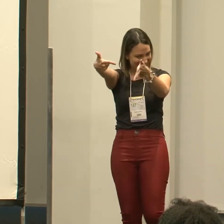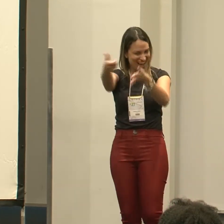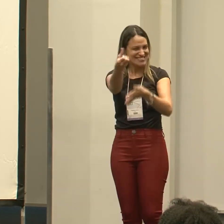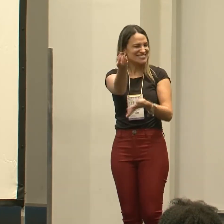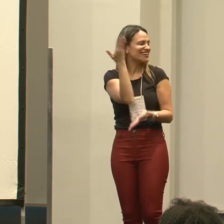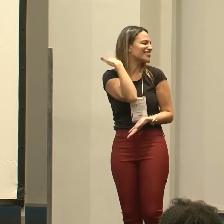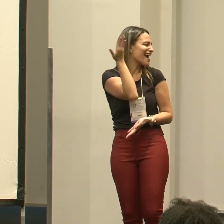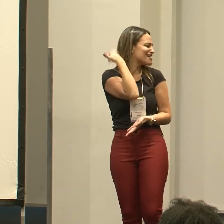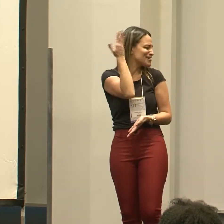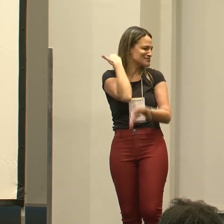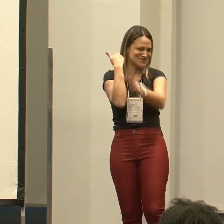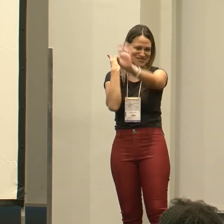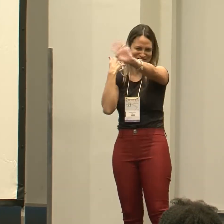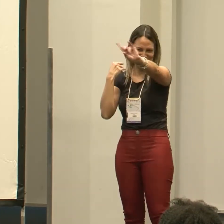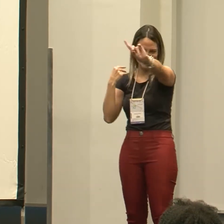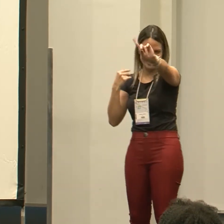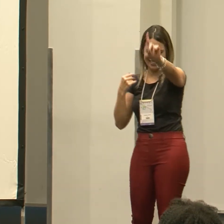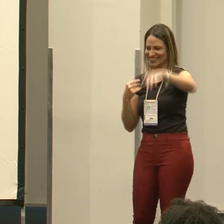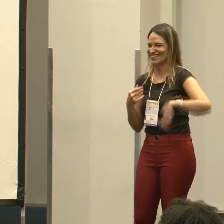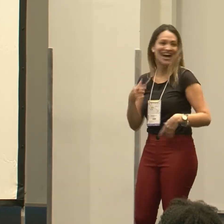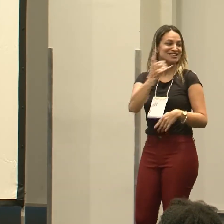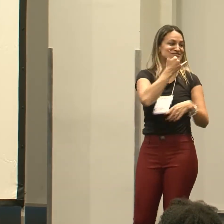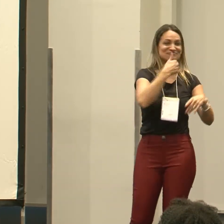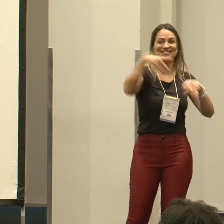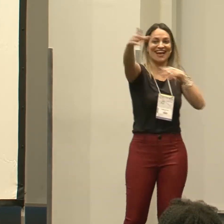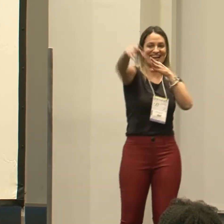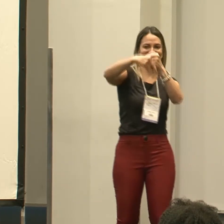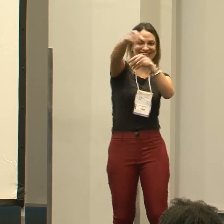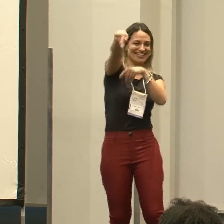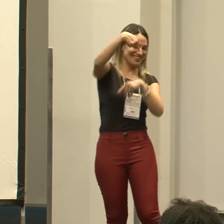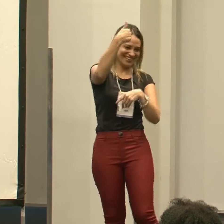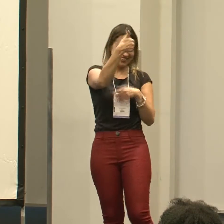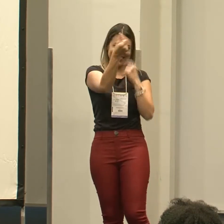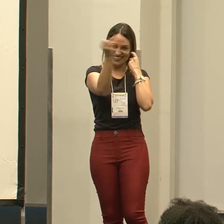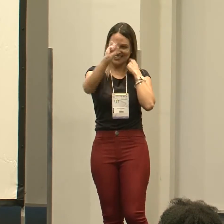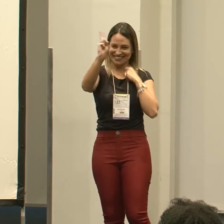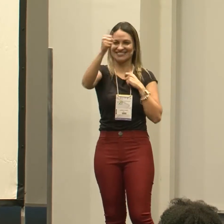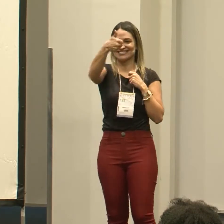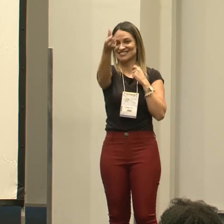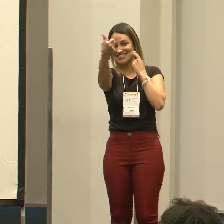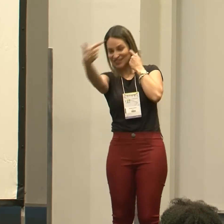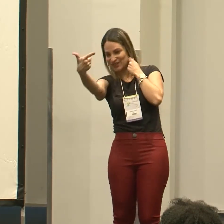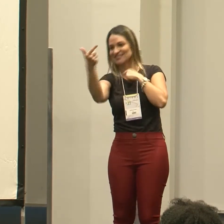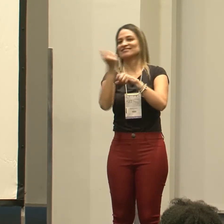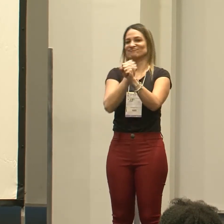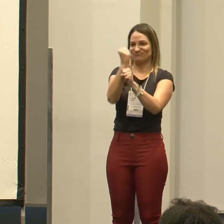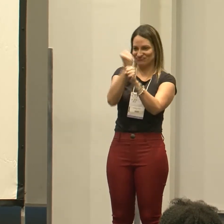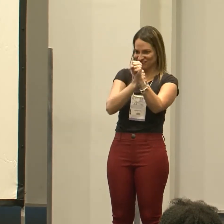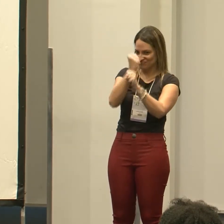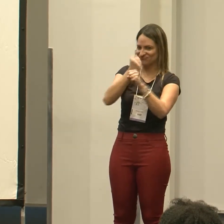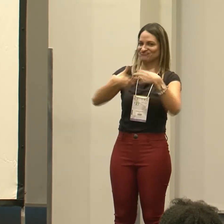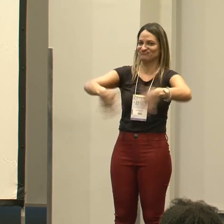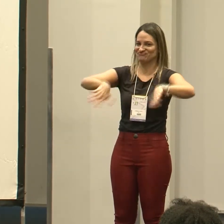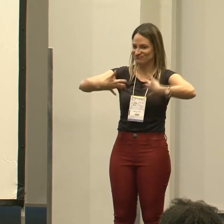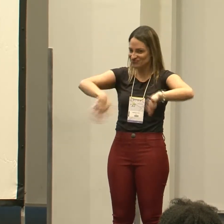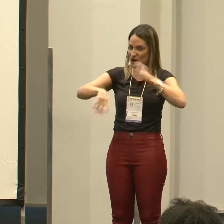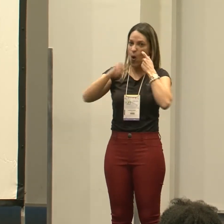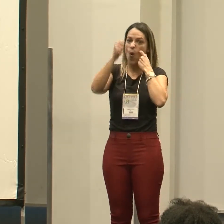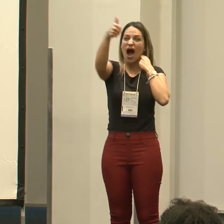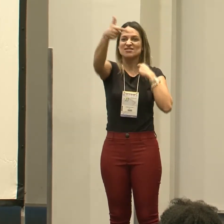162 já, não é 160 não. Eu estava complementando o que ela falou ali. 162 anos,